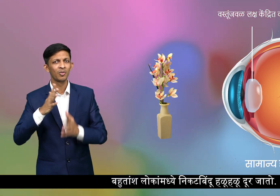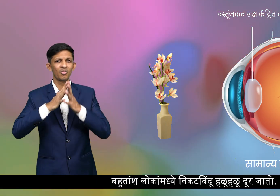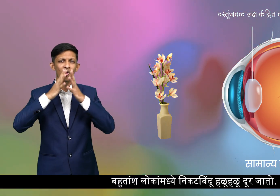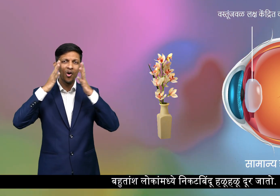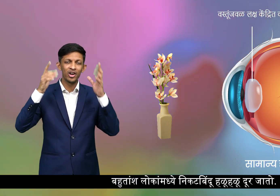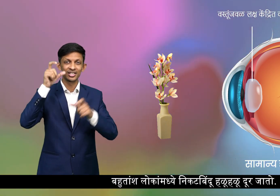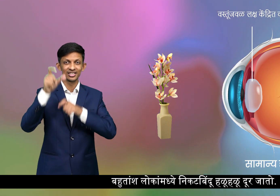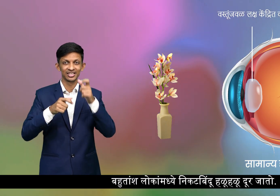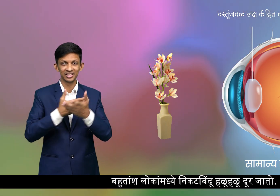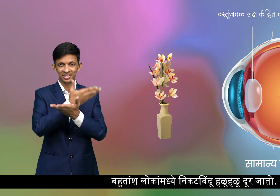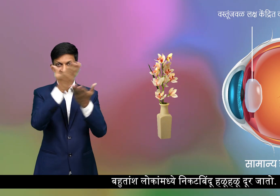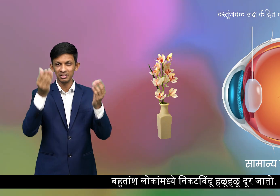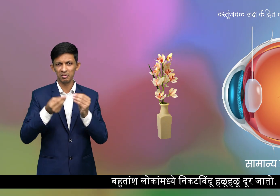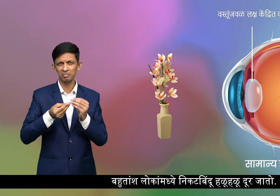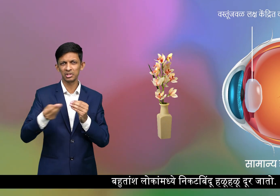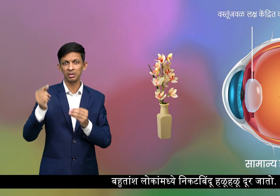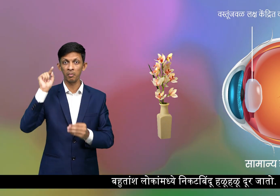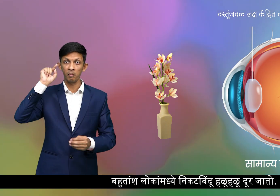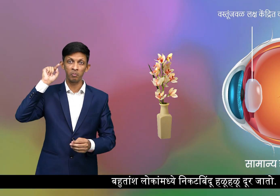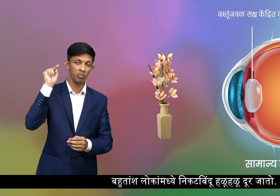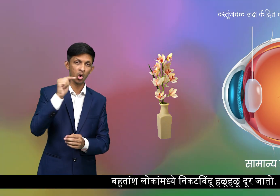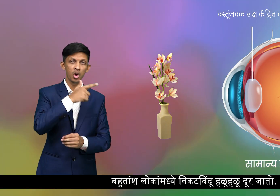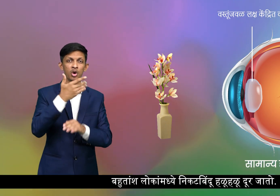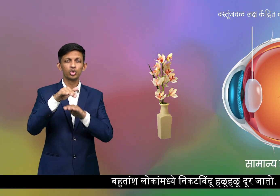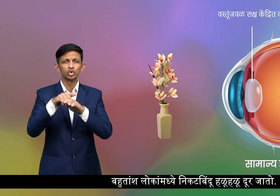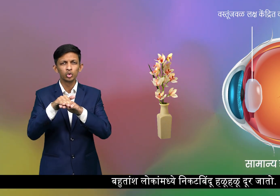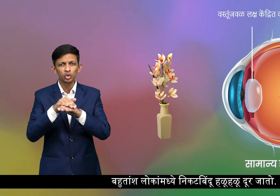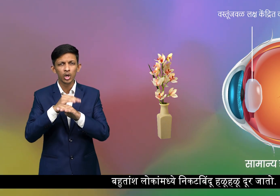बहुतांश लोकांमध्ये निकटबिंदू हळूहळू दूर जातो.